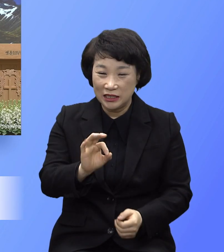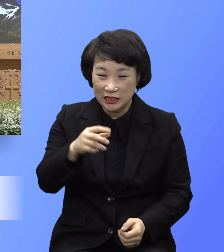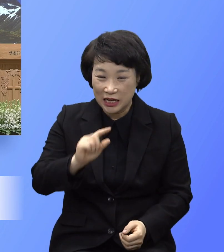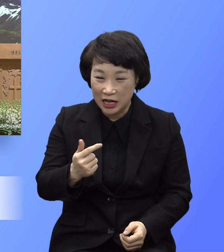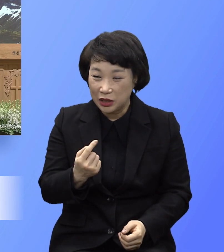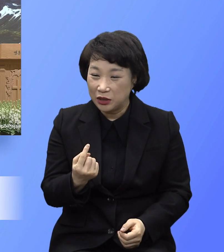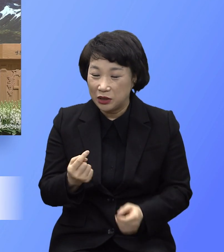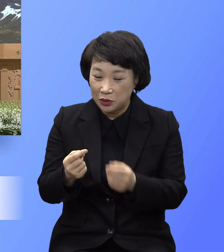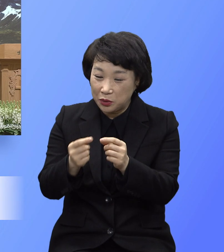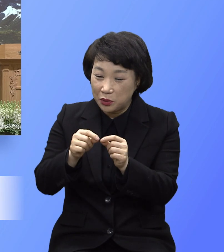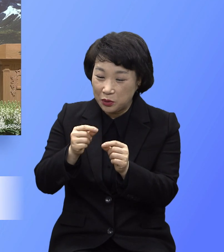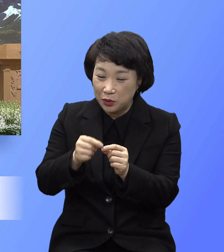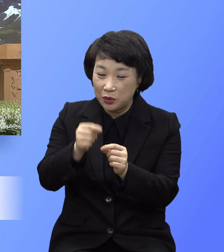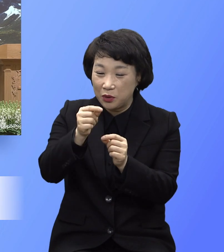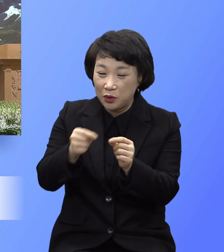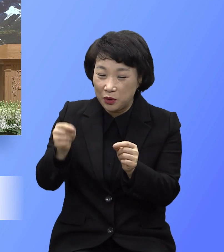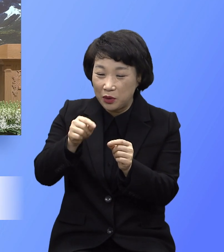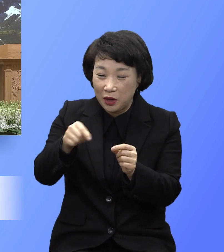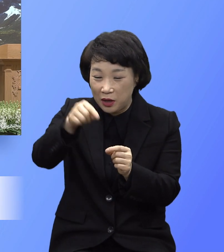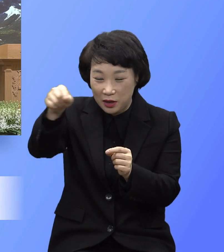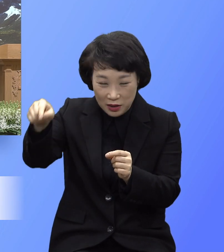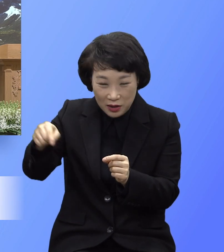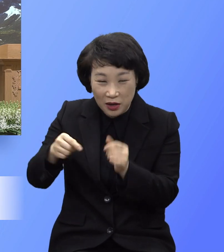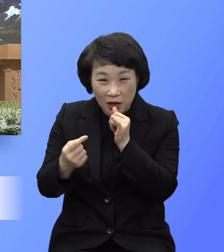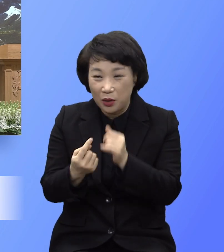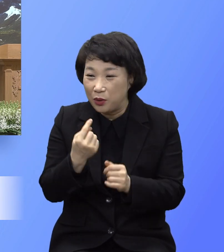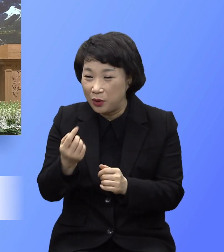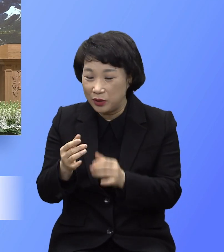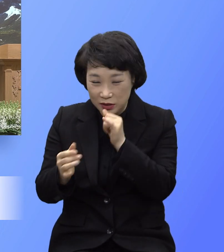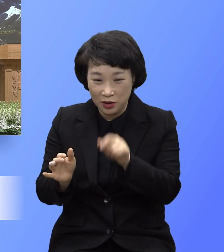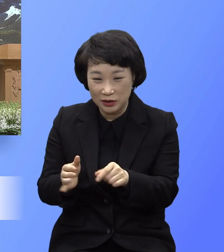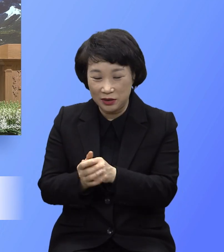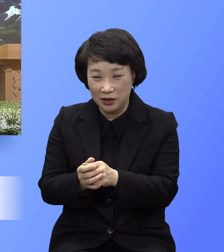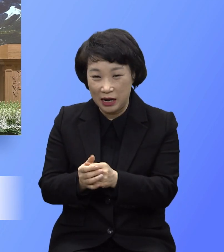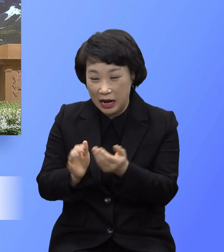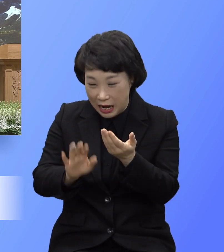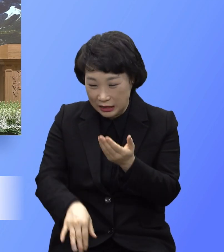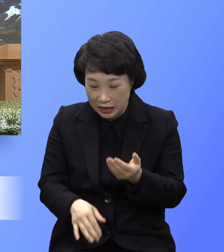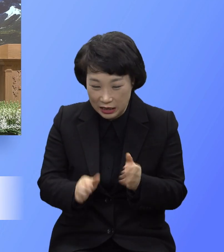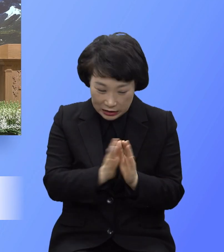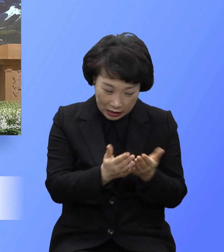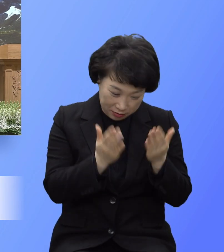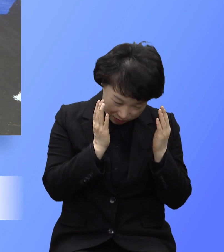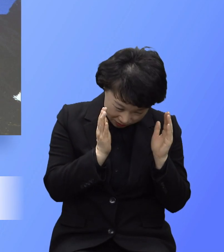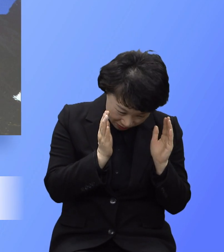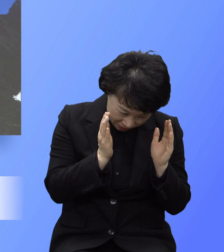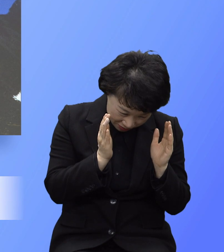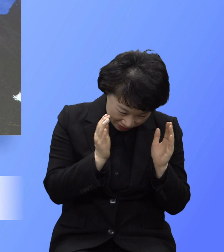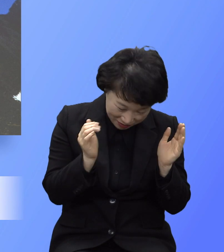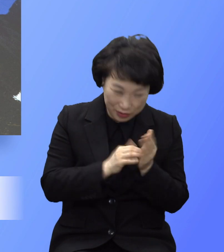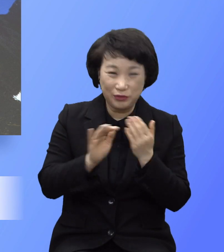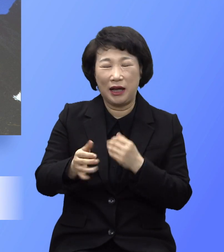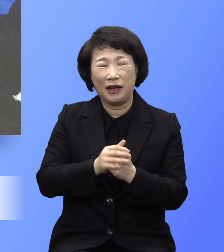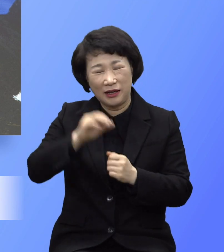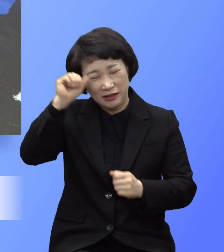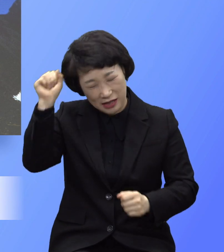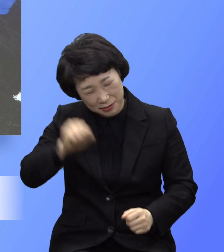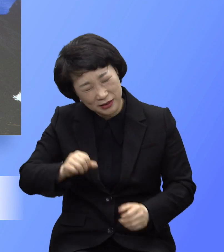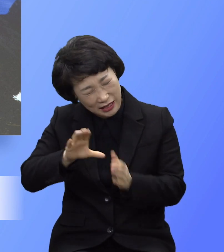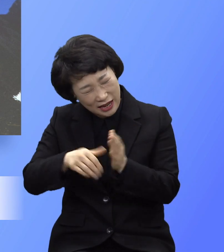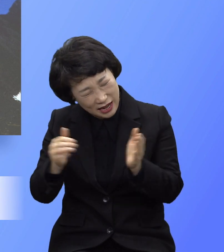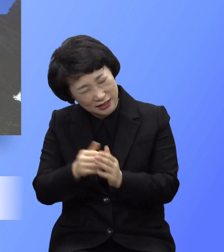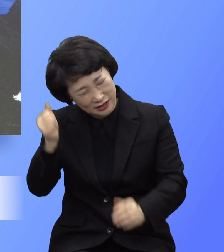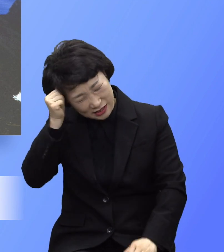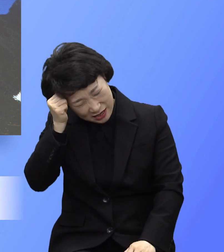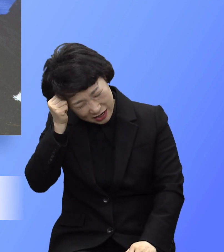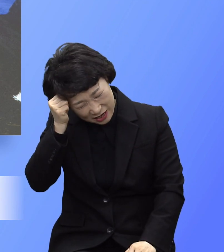주고 뭐고 그 다음에 이제 새벽까지 잡니다. 그리고 새벽에 종소리가